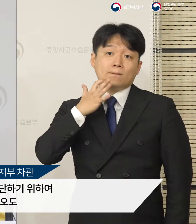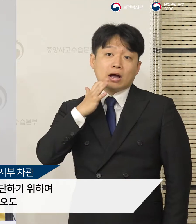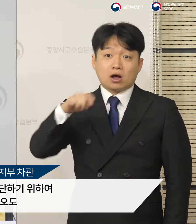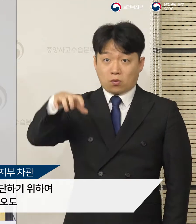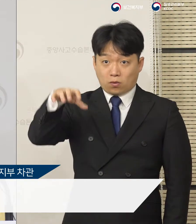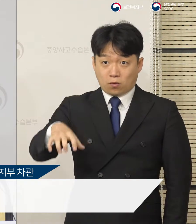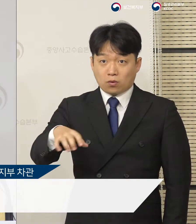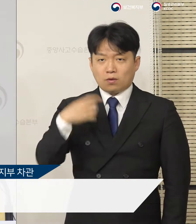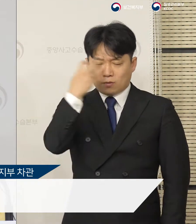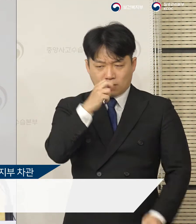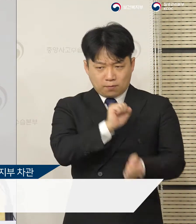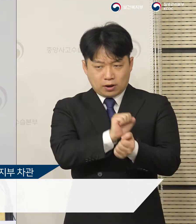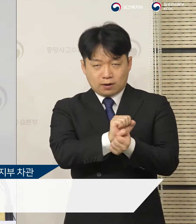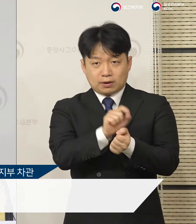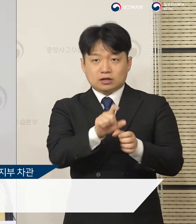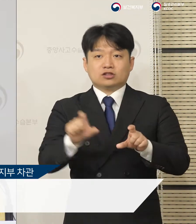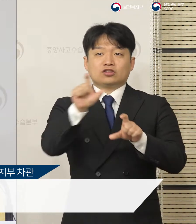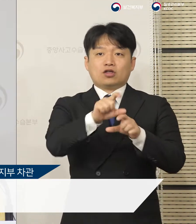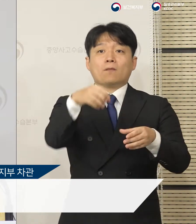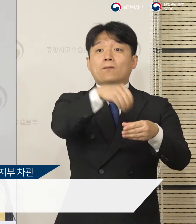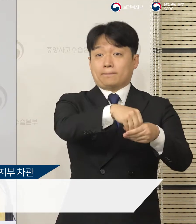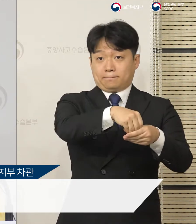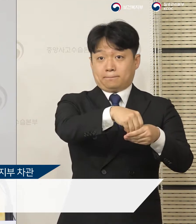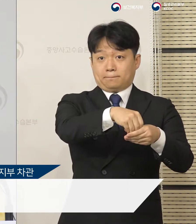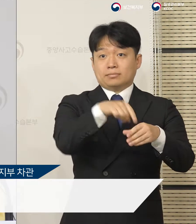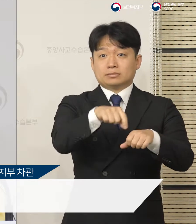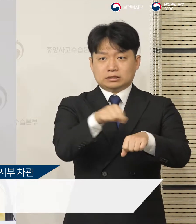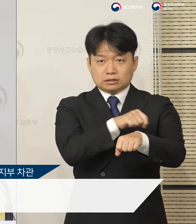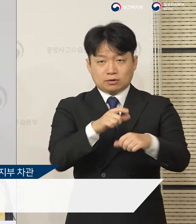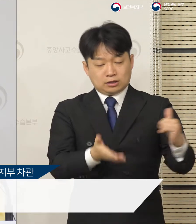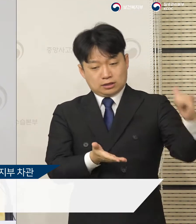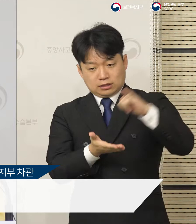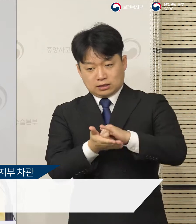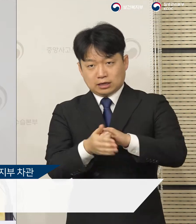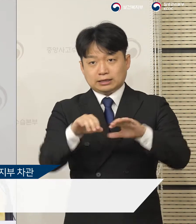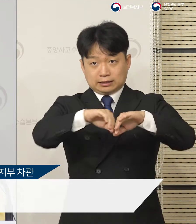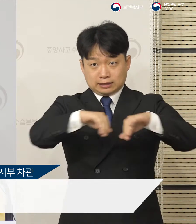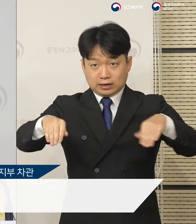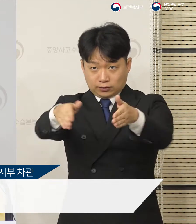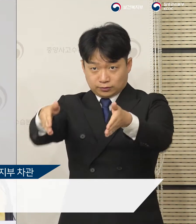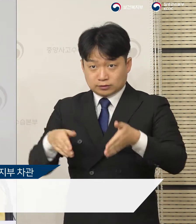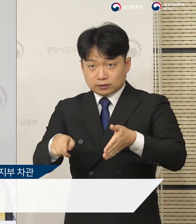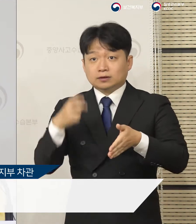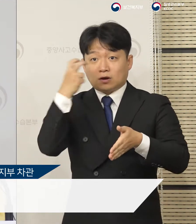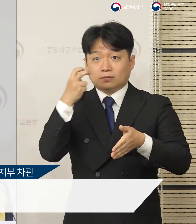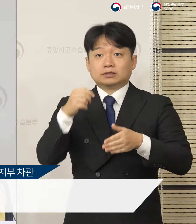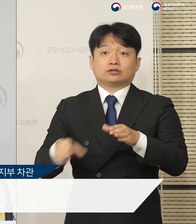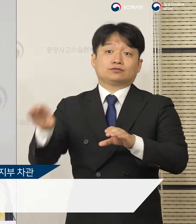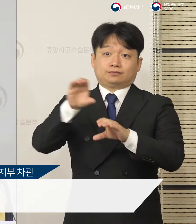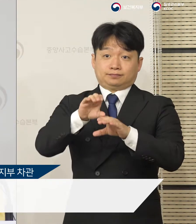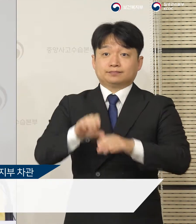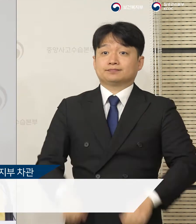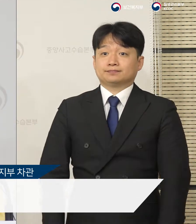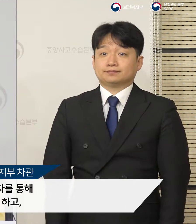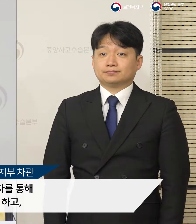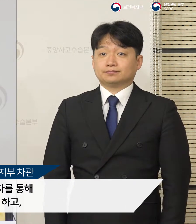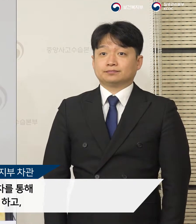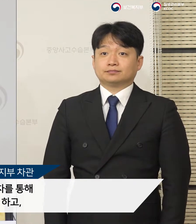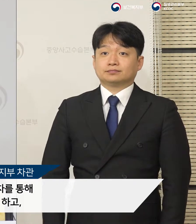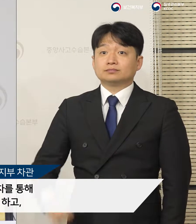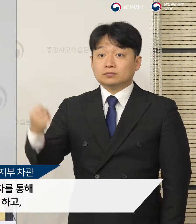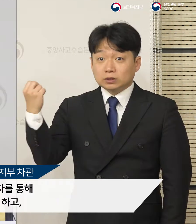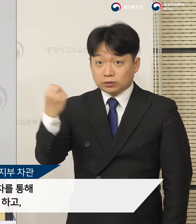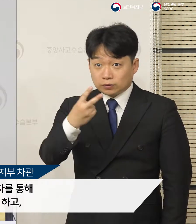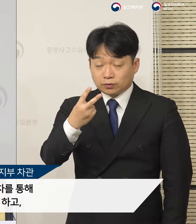마카오도 검역 오염 지역으로 추가하고 특별 입국 절차를 적용하였습니다. 아울러